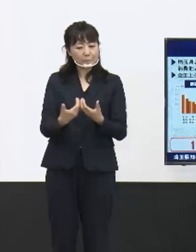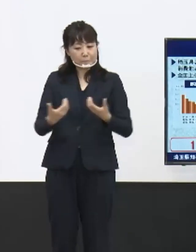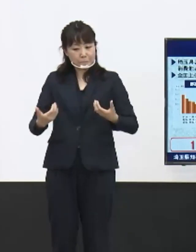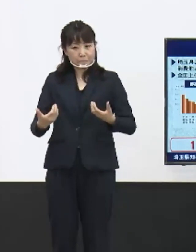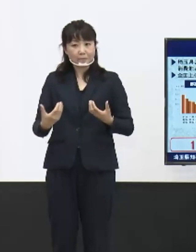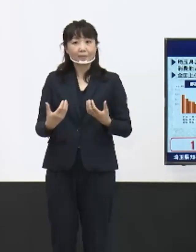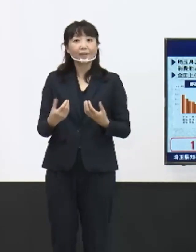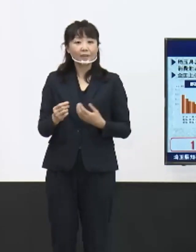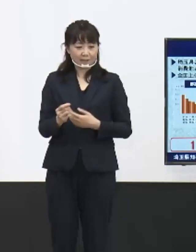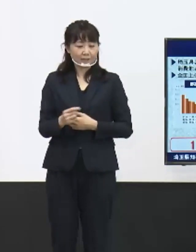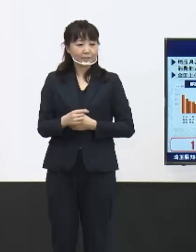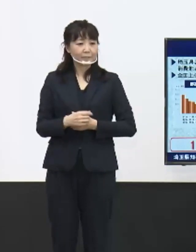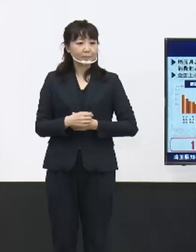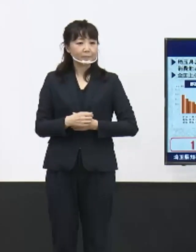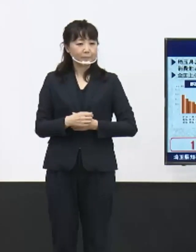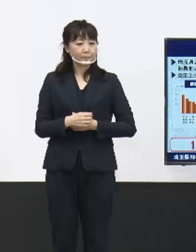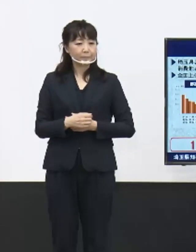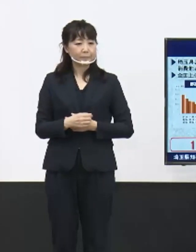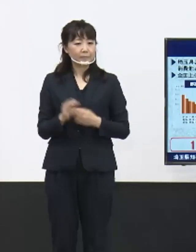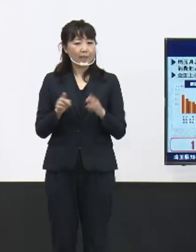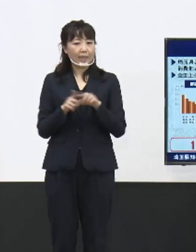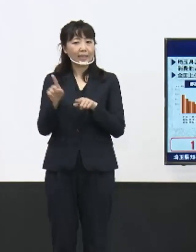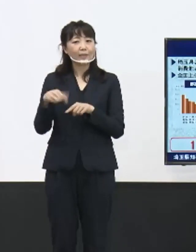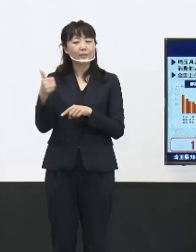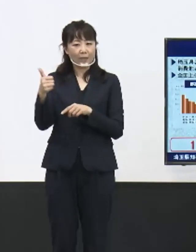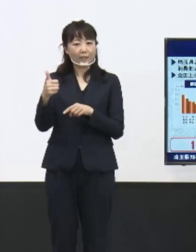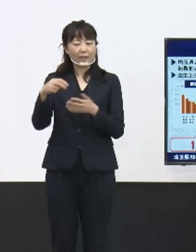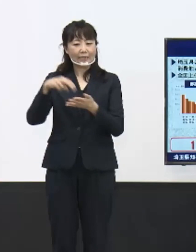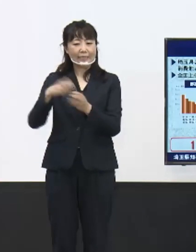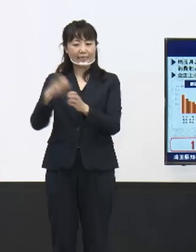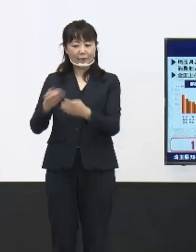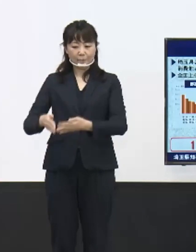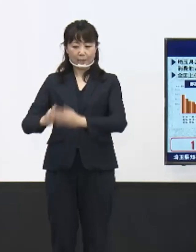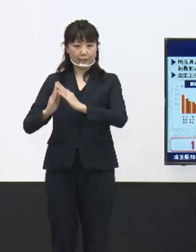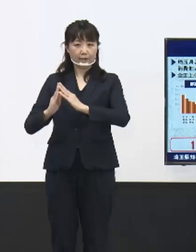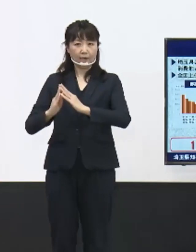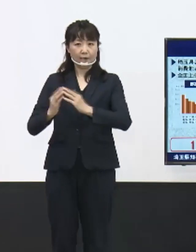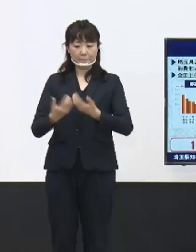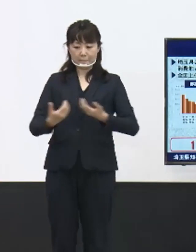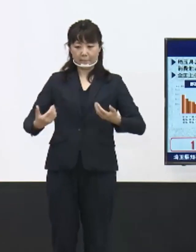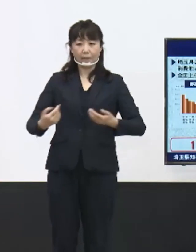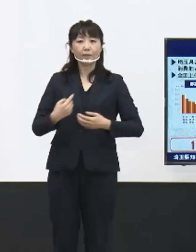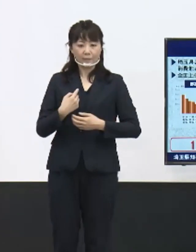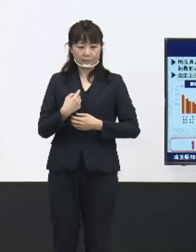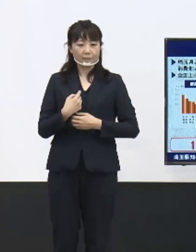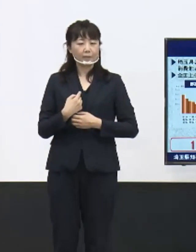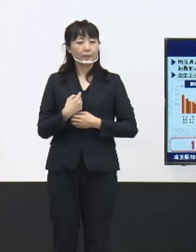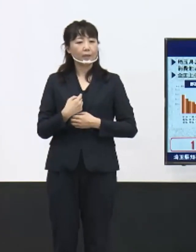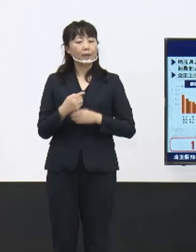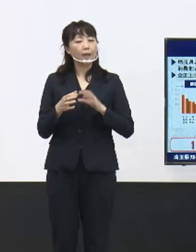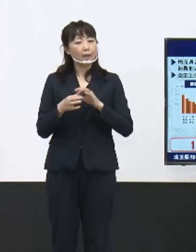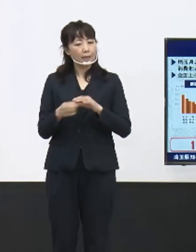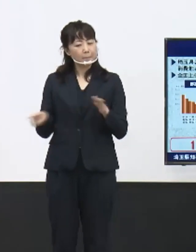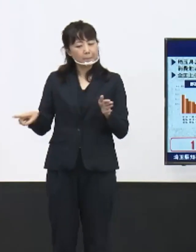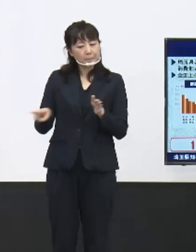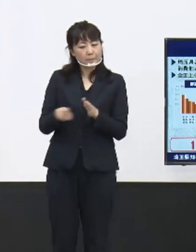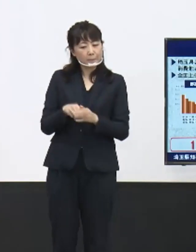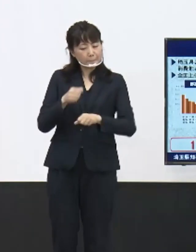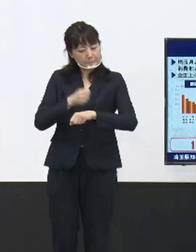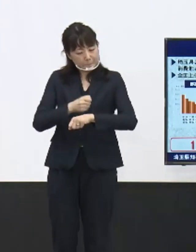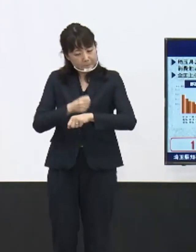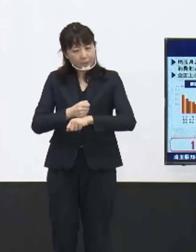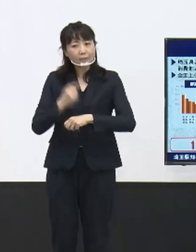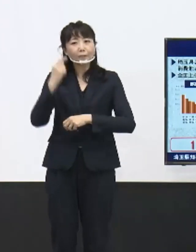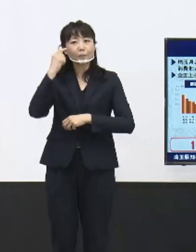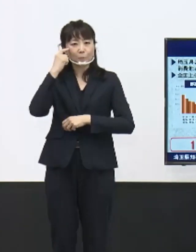で彼は立憲に行ったわけですけれども、そういった意味で言えばいろいろ苦労を彼はされたと